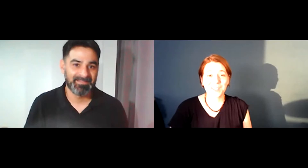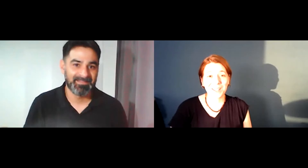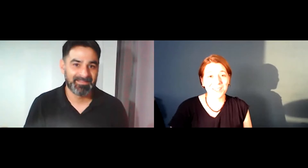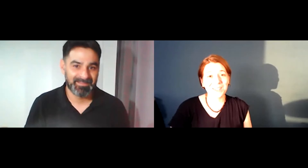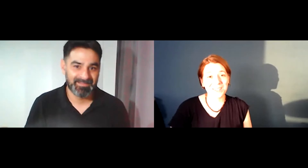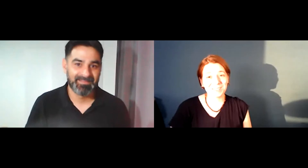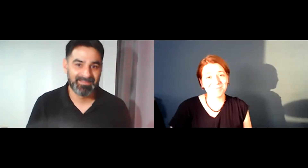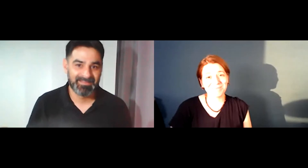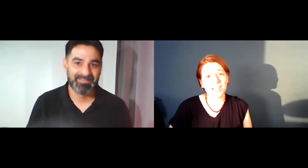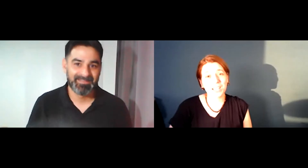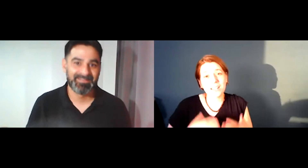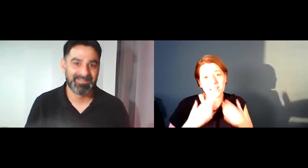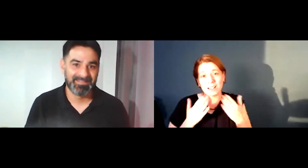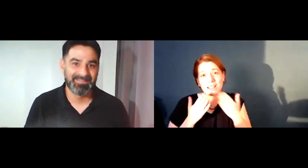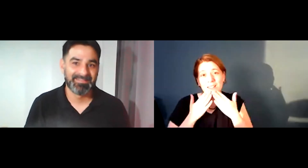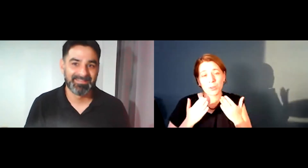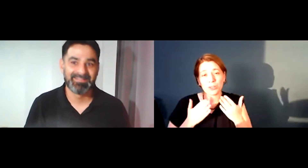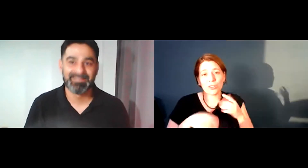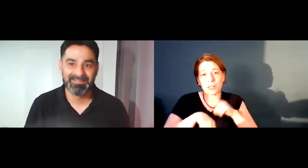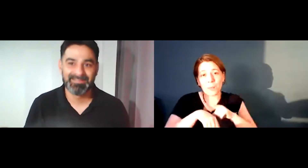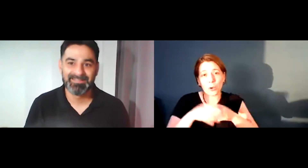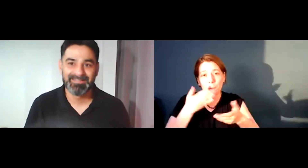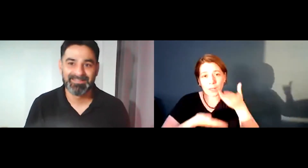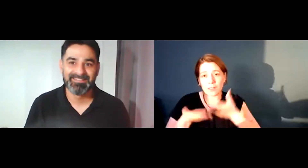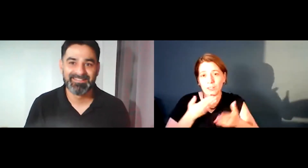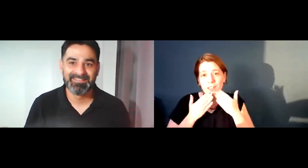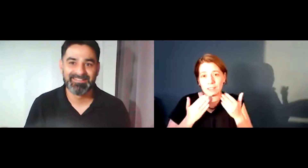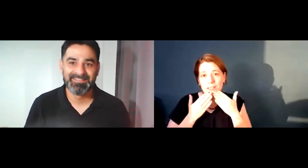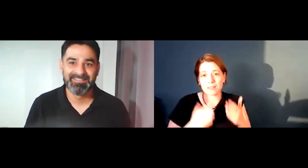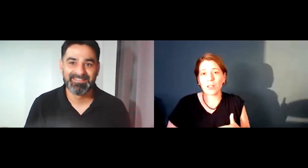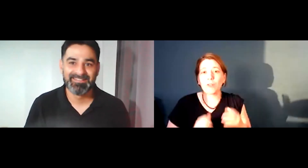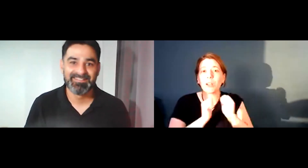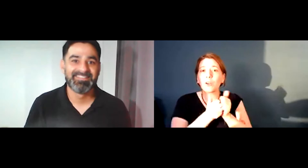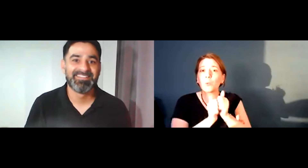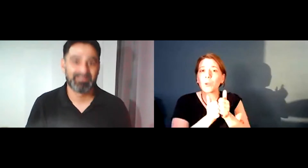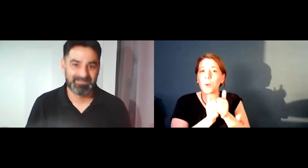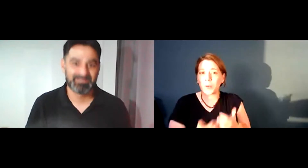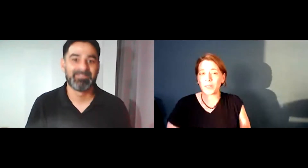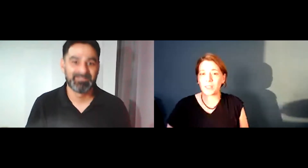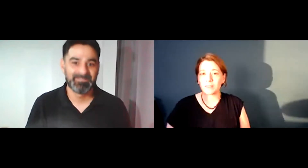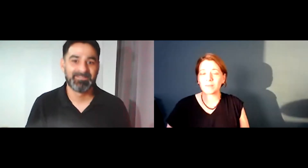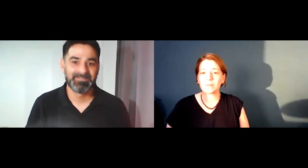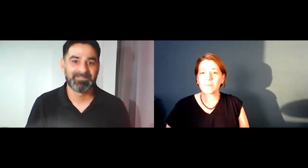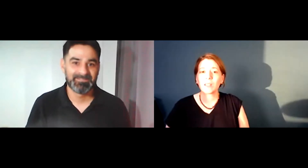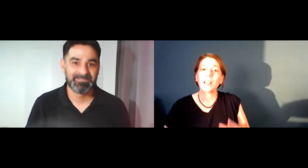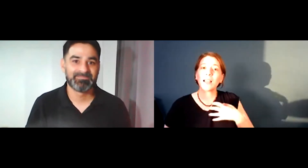Así que sí, gracias, gracias por todo el tiempo compartido, gracias. Fueron una compañía. Gracias a ti. En la